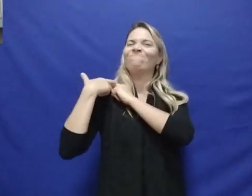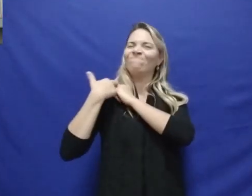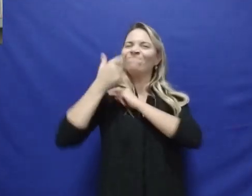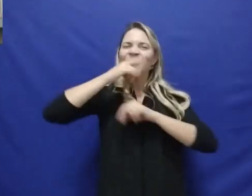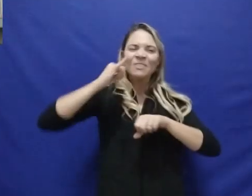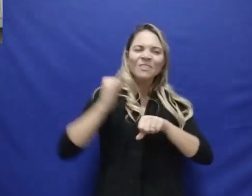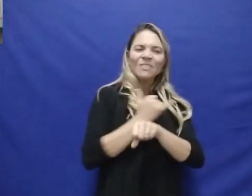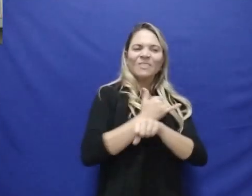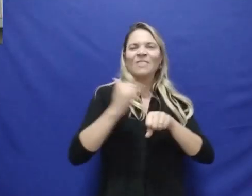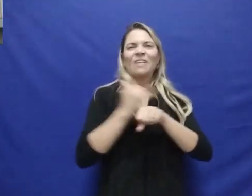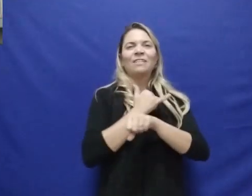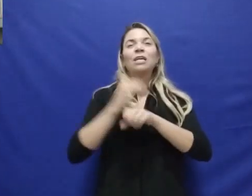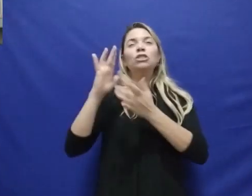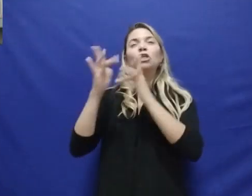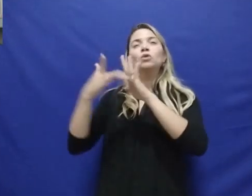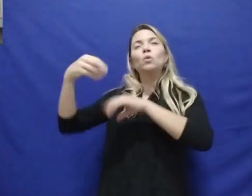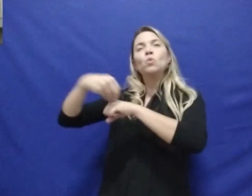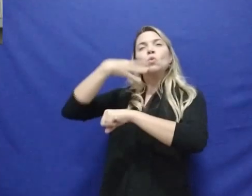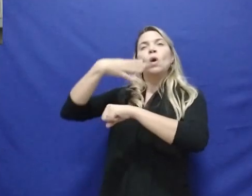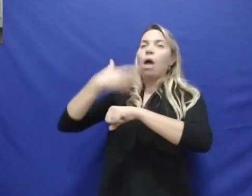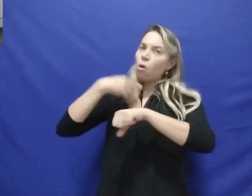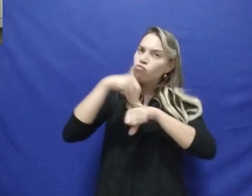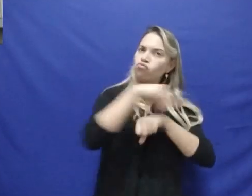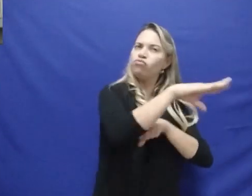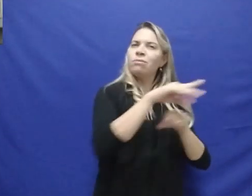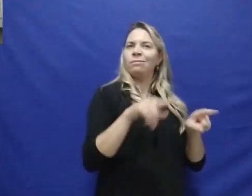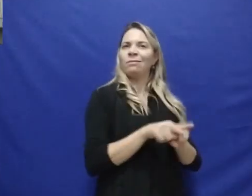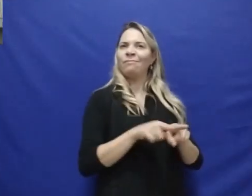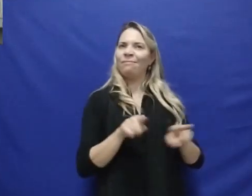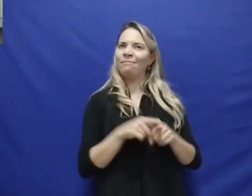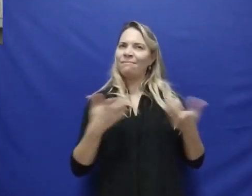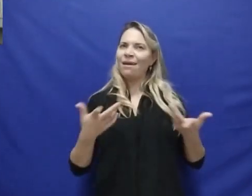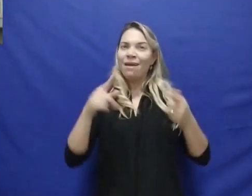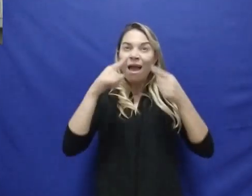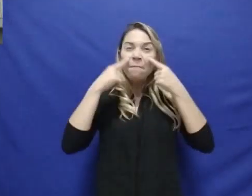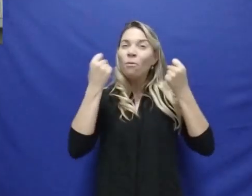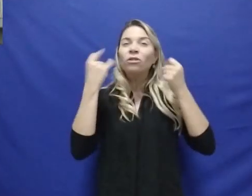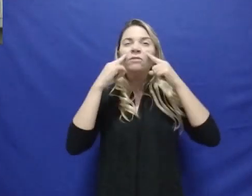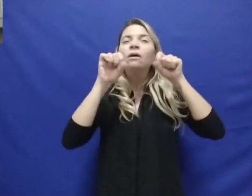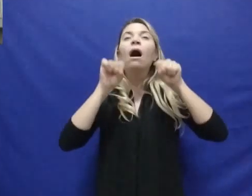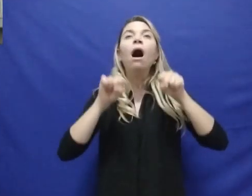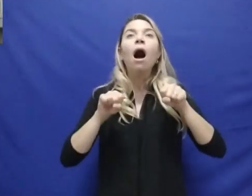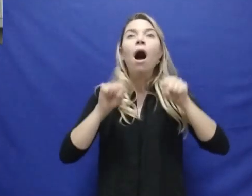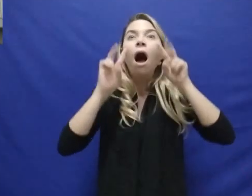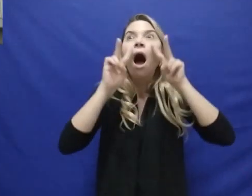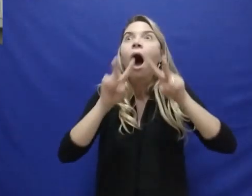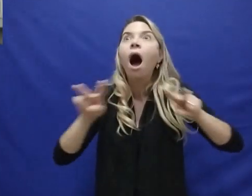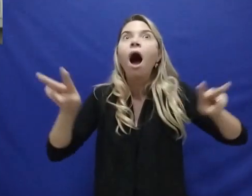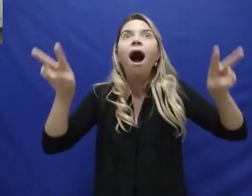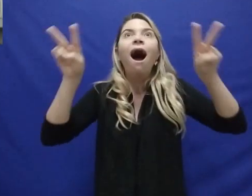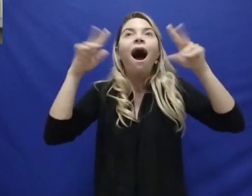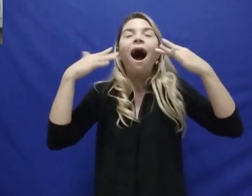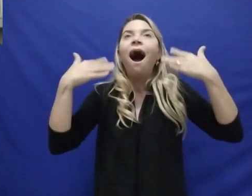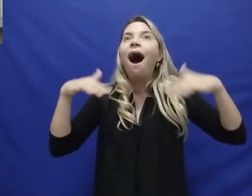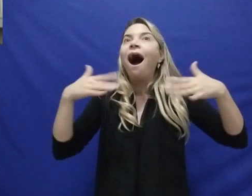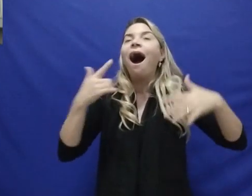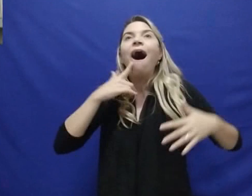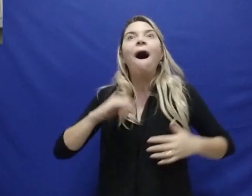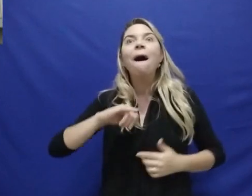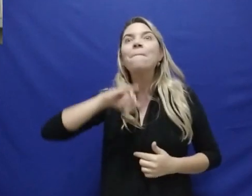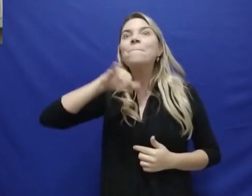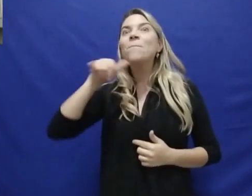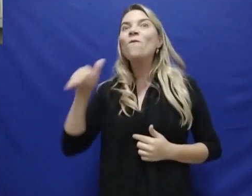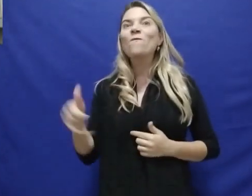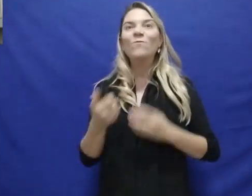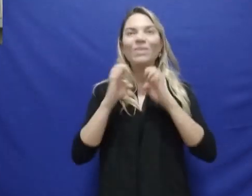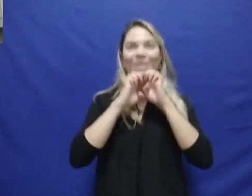e abrir corações para que compreendam e amem a palavra da verdade. Veja os seus recursos, dons,